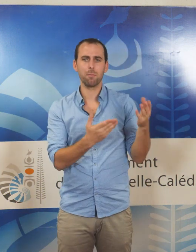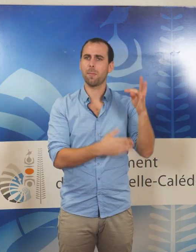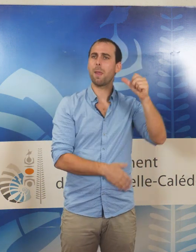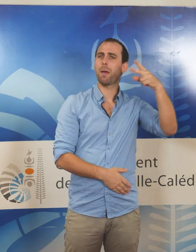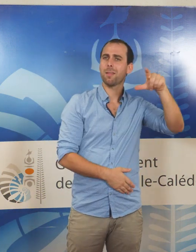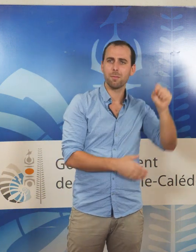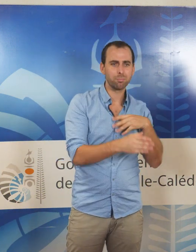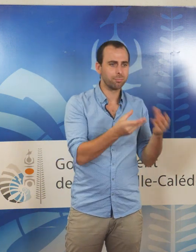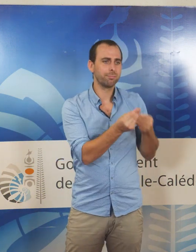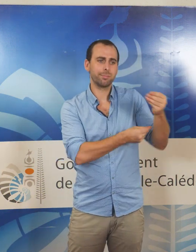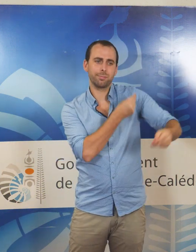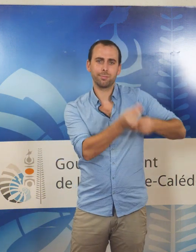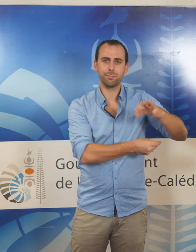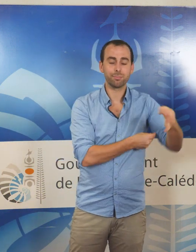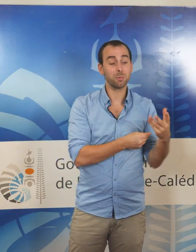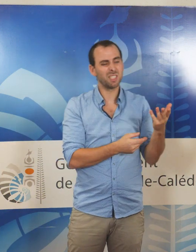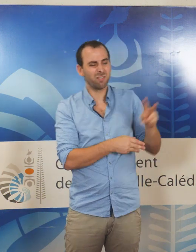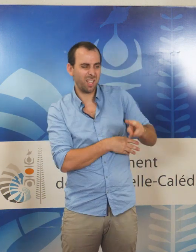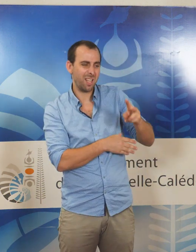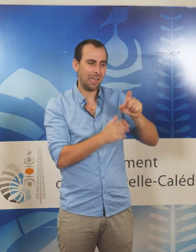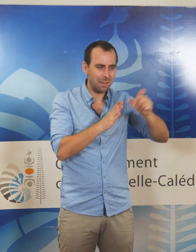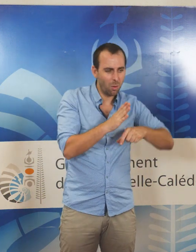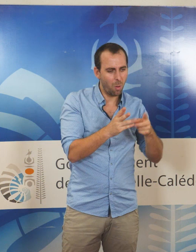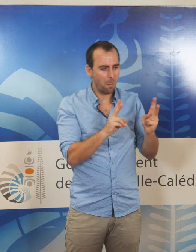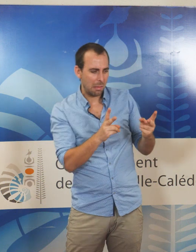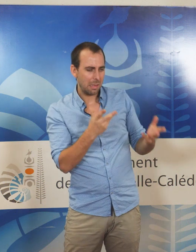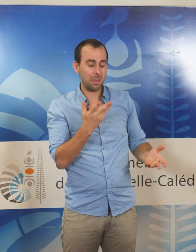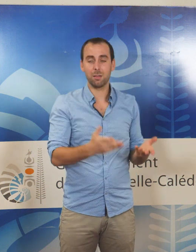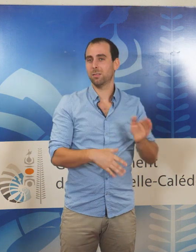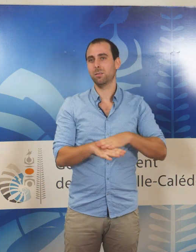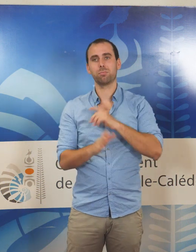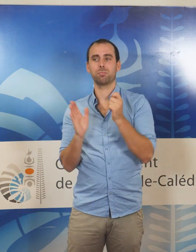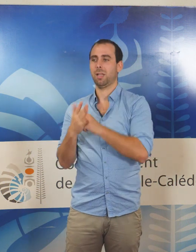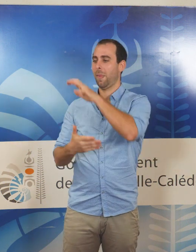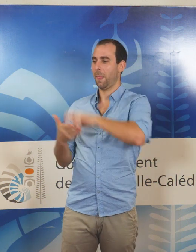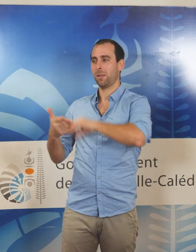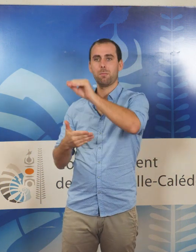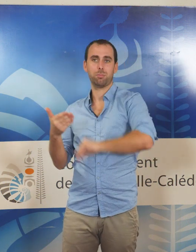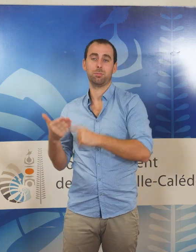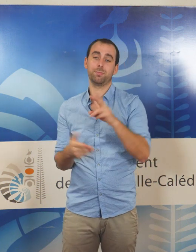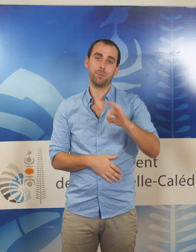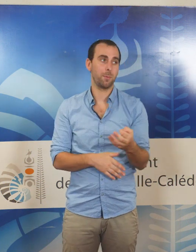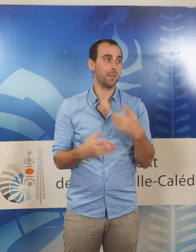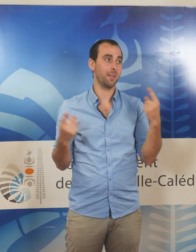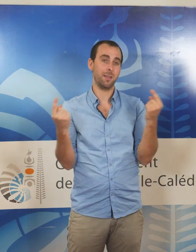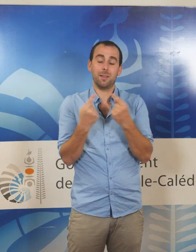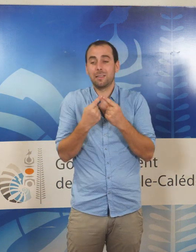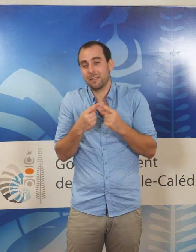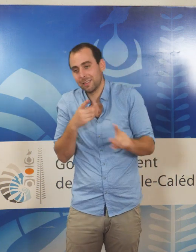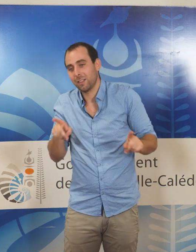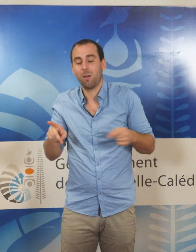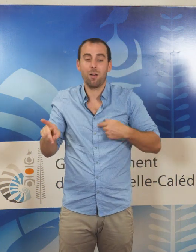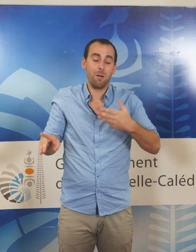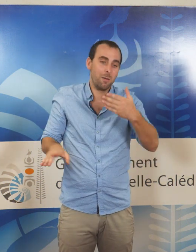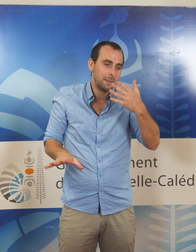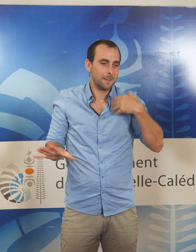être assimilé de la restauration, oui, c'est des choses qui nous avaient échappé au moment de l'arrêté et qui posent aujourd'hui des problématiques qu'on est en train de traiter.